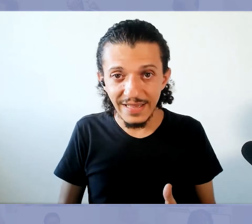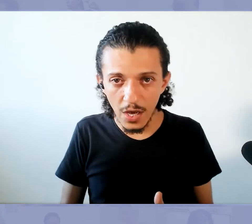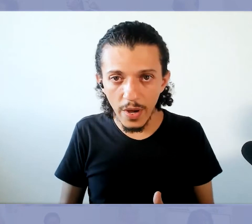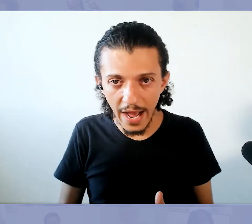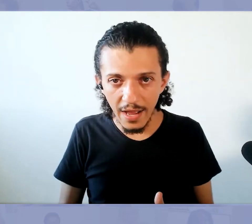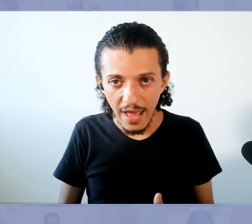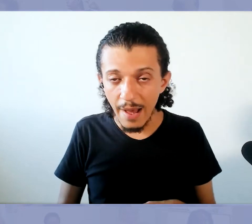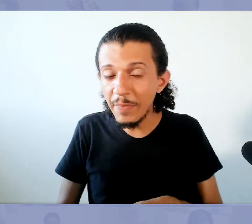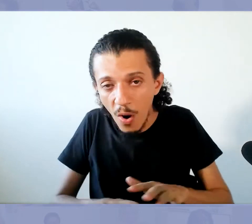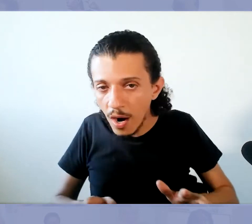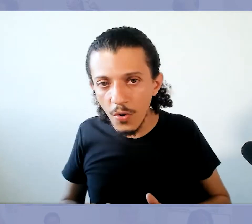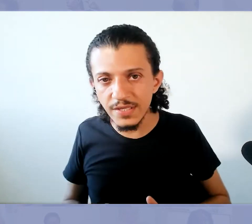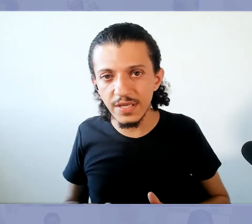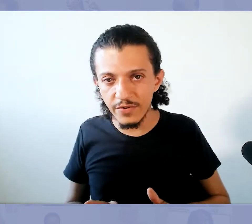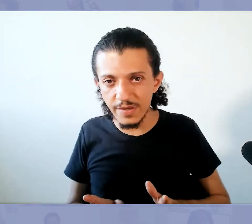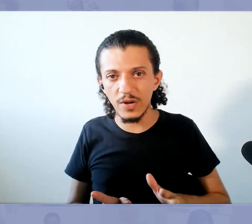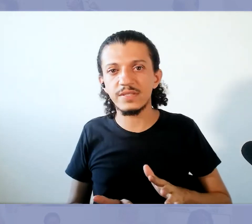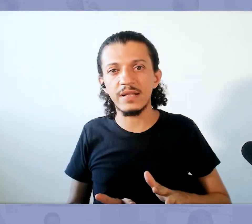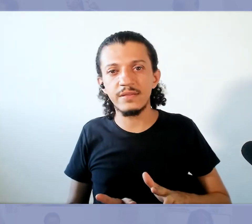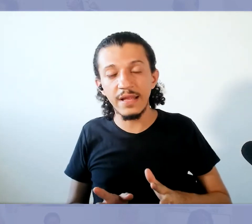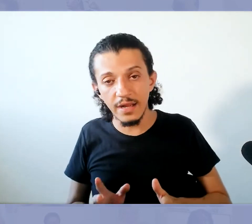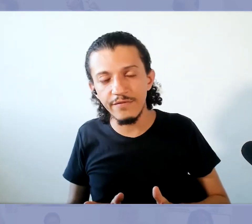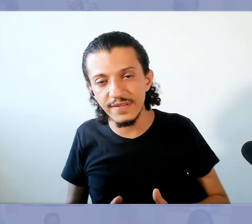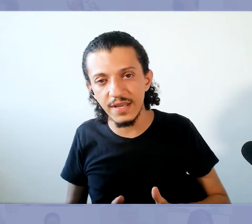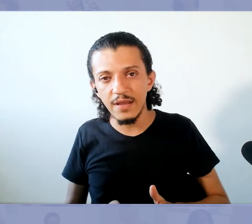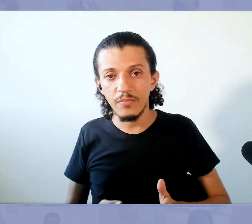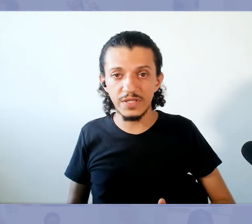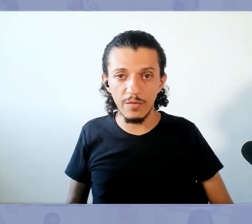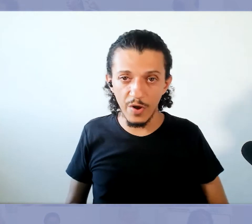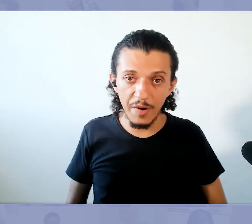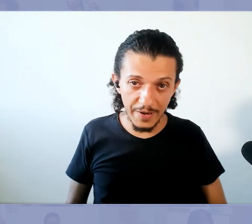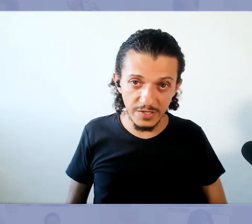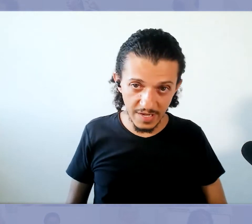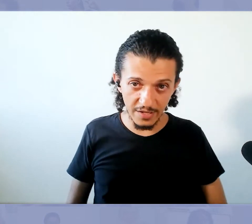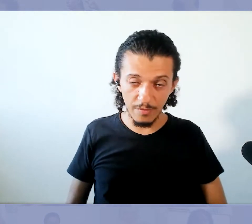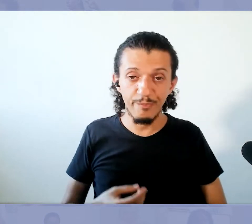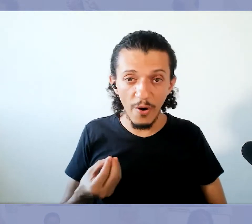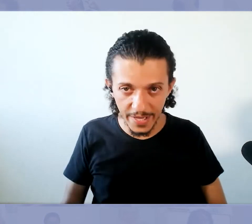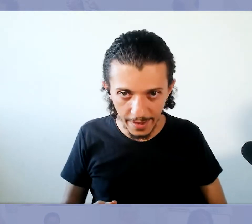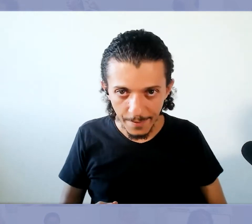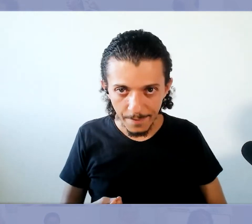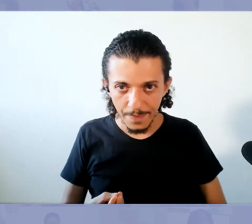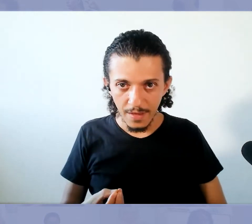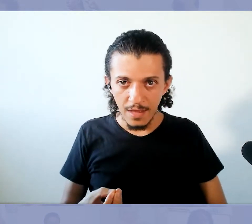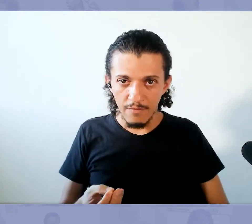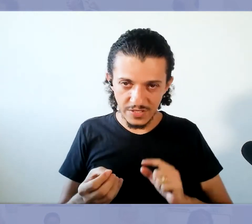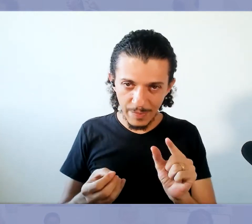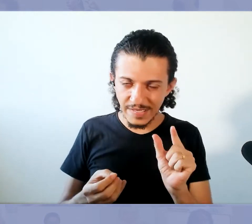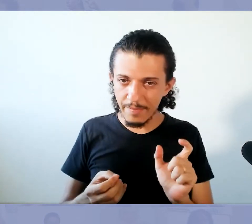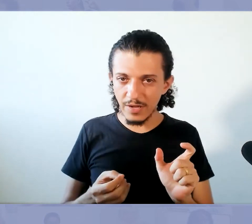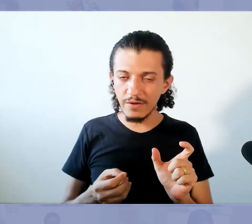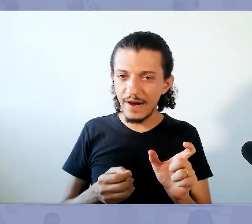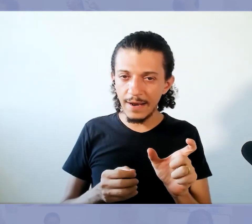Libras, decorar é a pior coisa que você pode estar tentando fazer para o seu próprio aprendizado. Por quê?